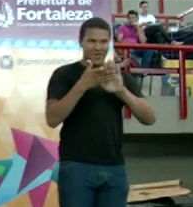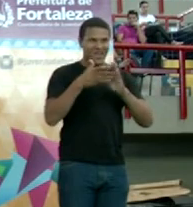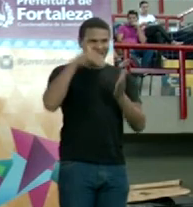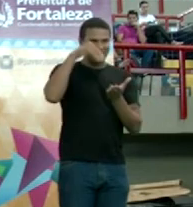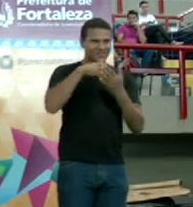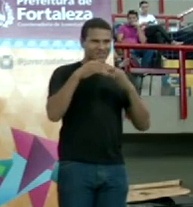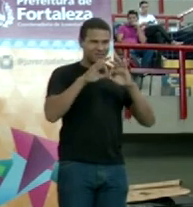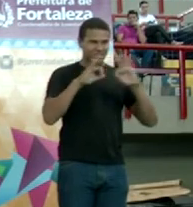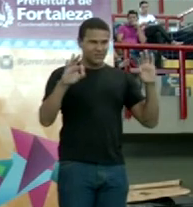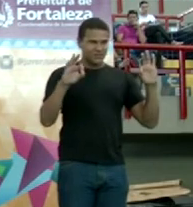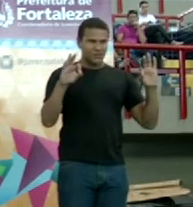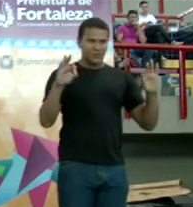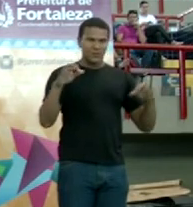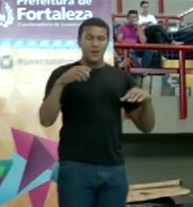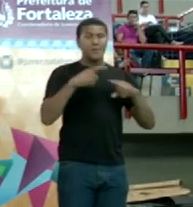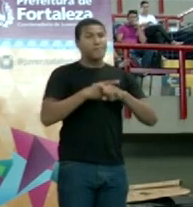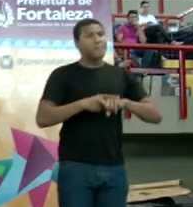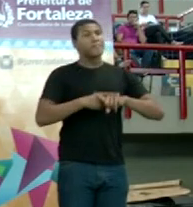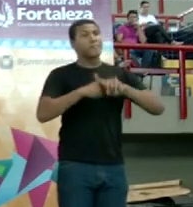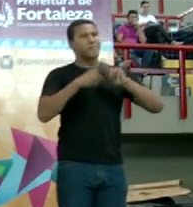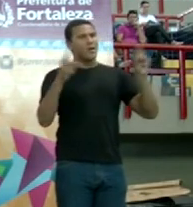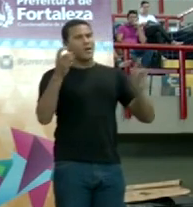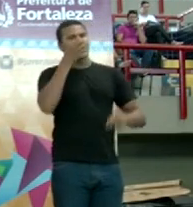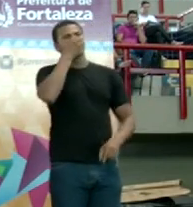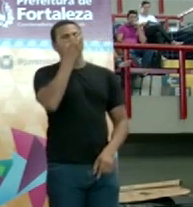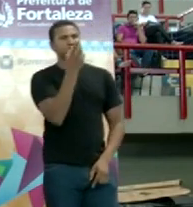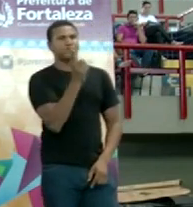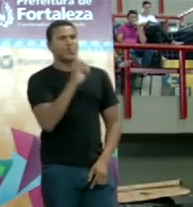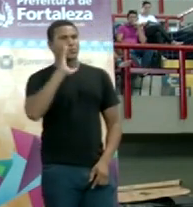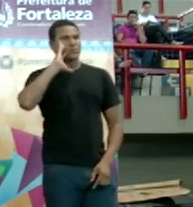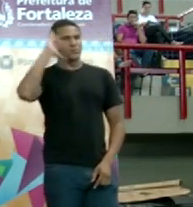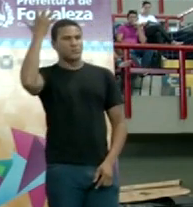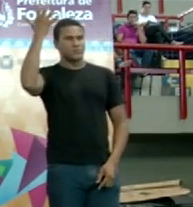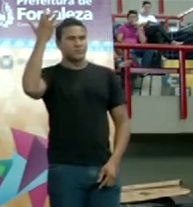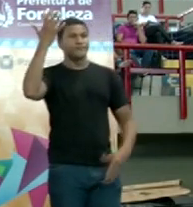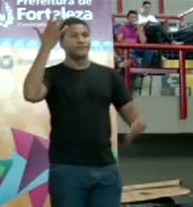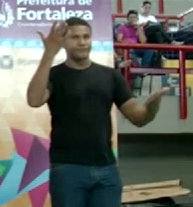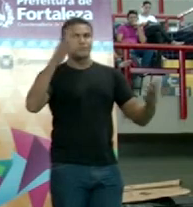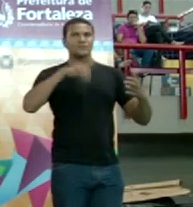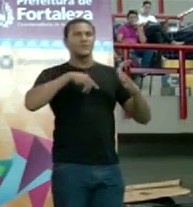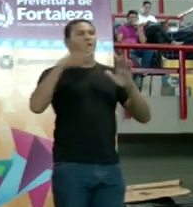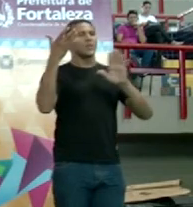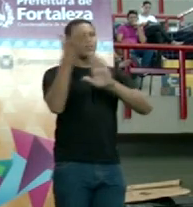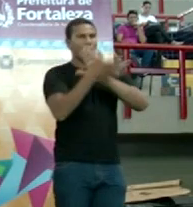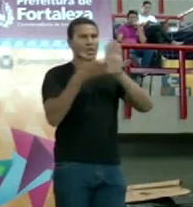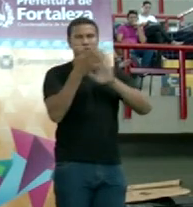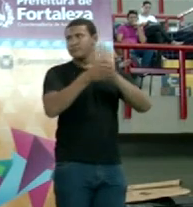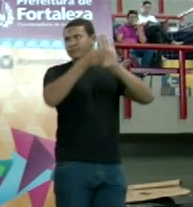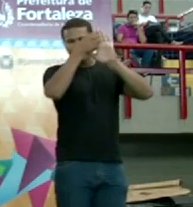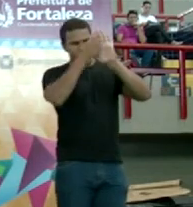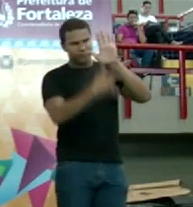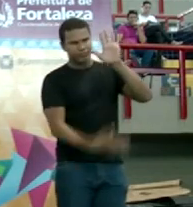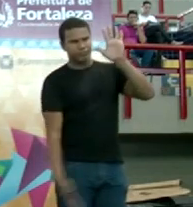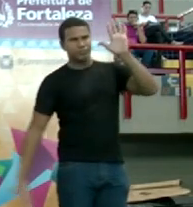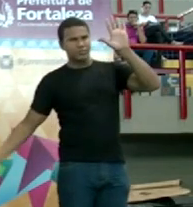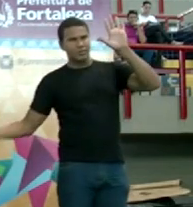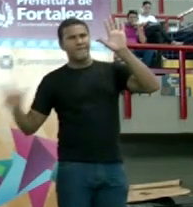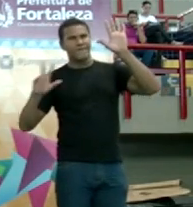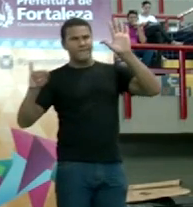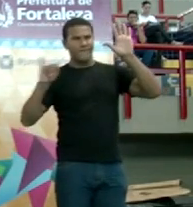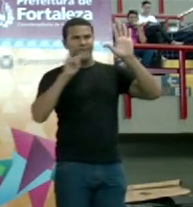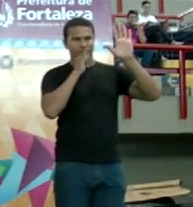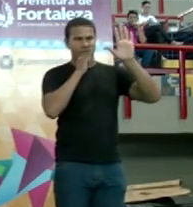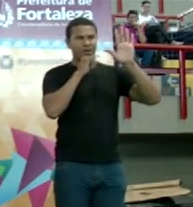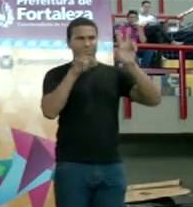essa não seria a melhor solução. Aí o texto dele, o desenvolvimento da discussão, vai ser em